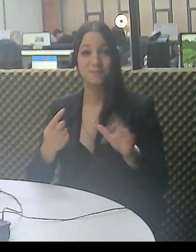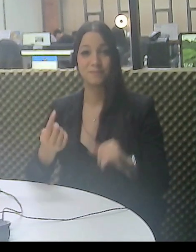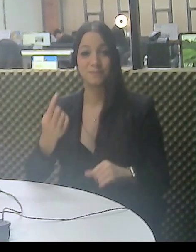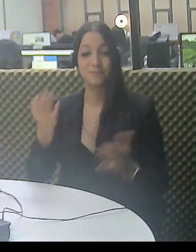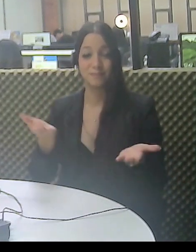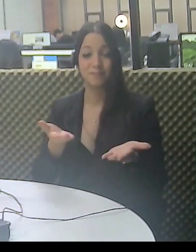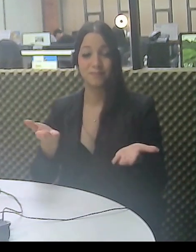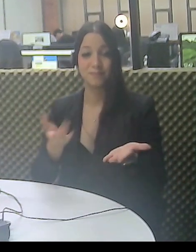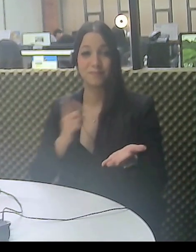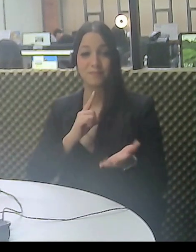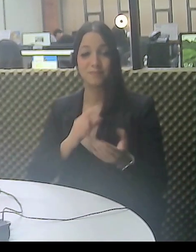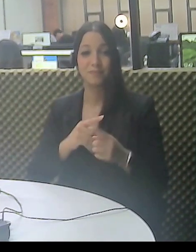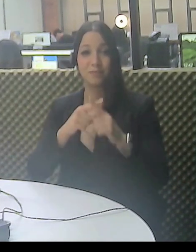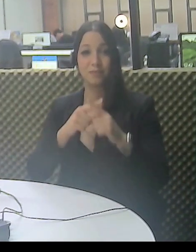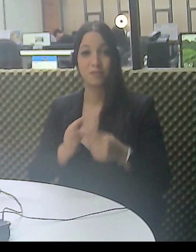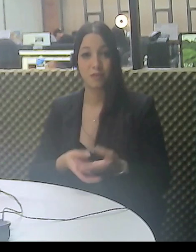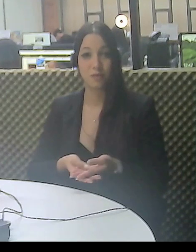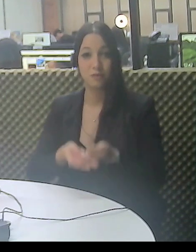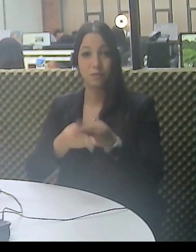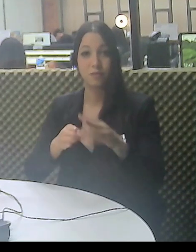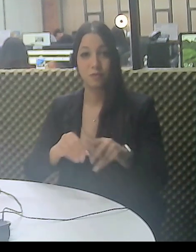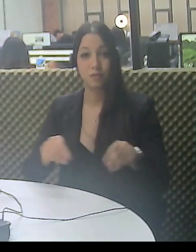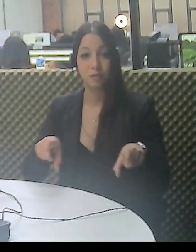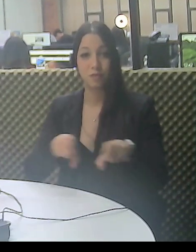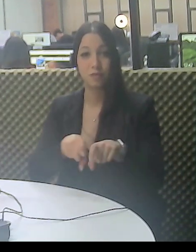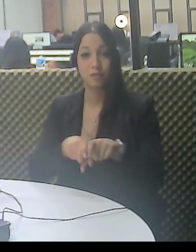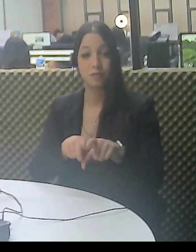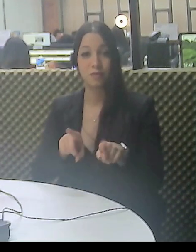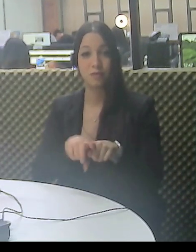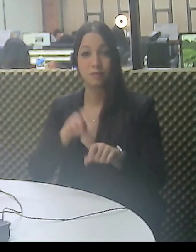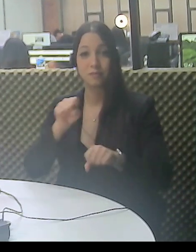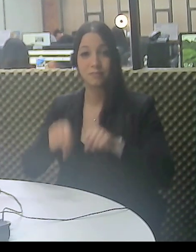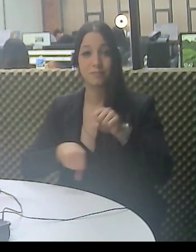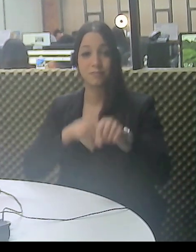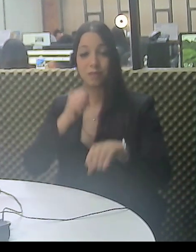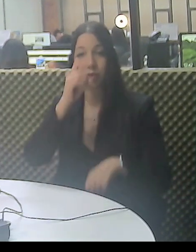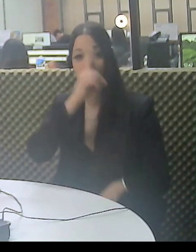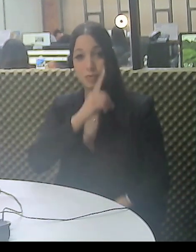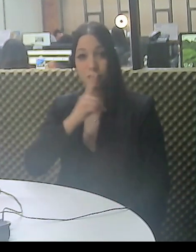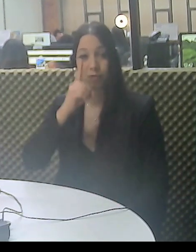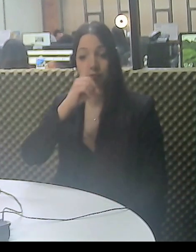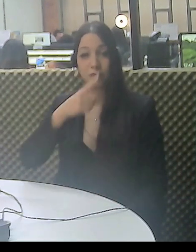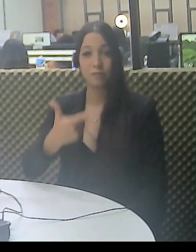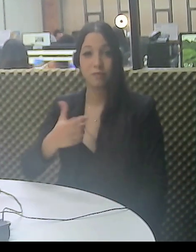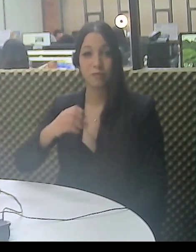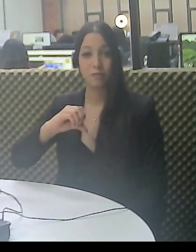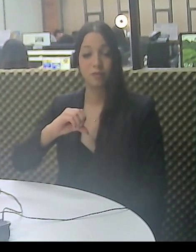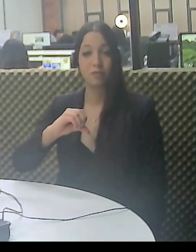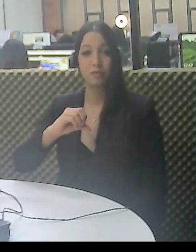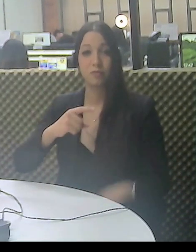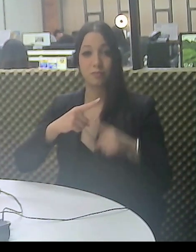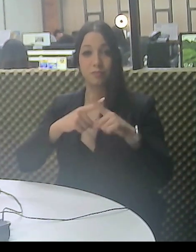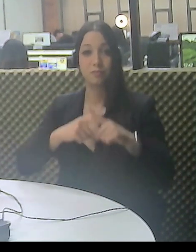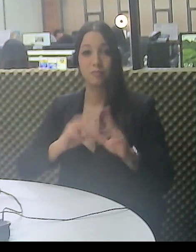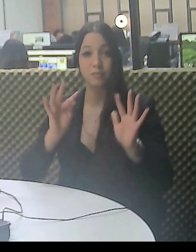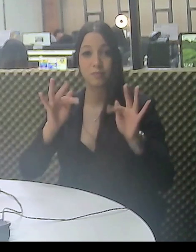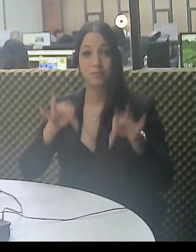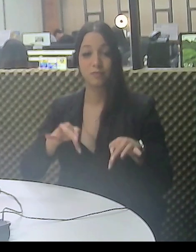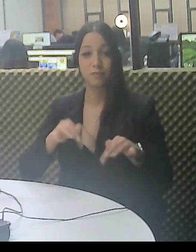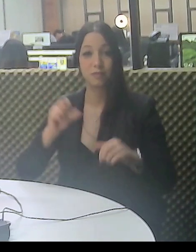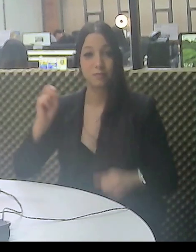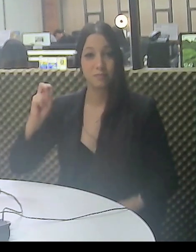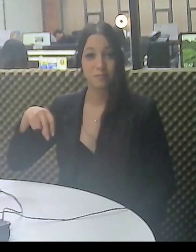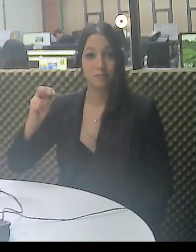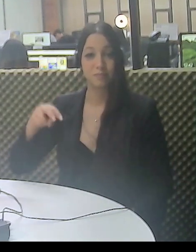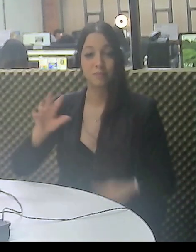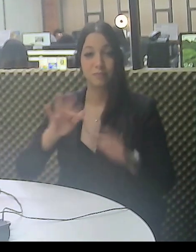tem torneio de vôlei de areia, futsal e pedal. No domingo, dia 29, a programação se encerra com destaque para a caminhada